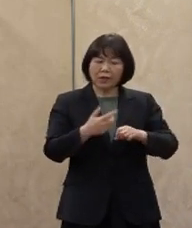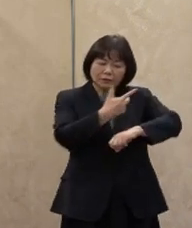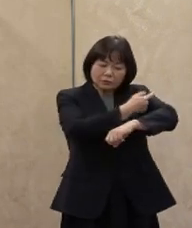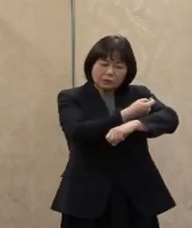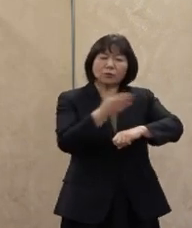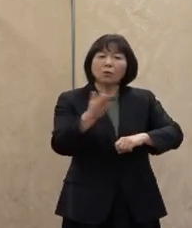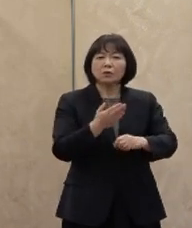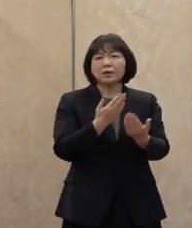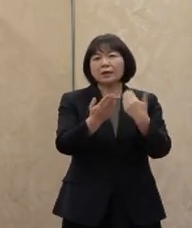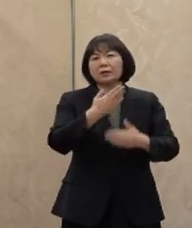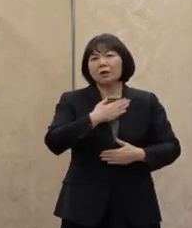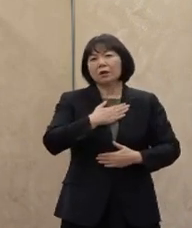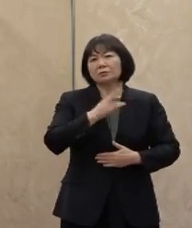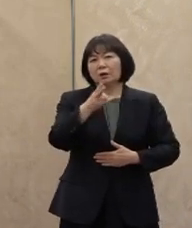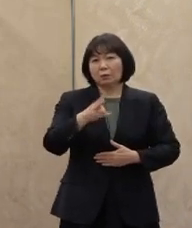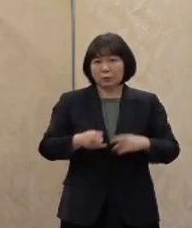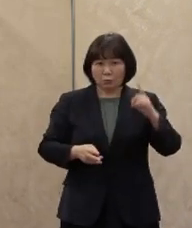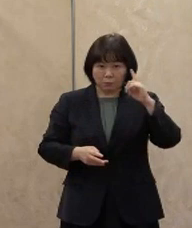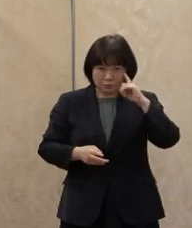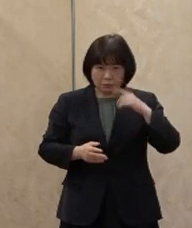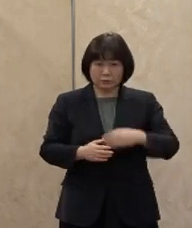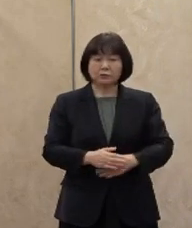ています。で、その中で